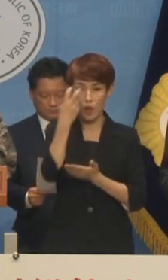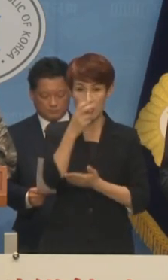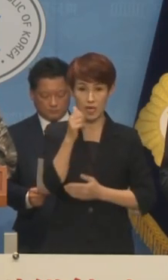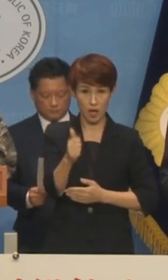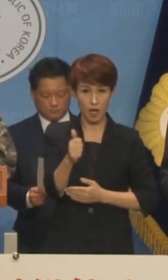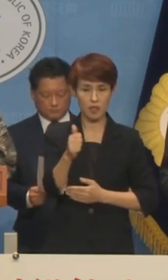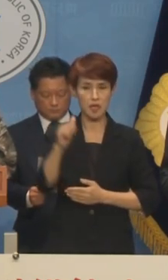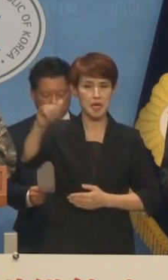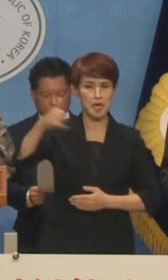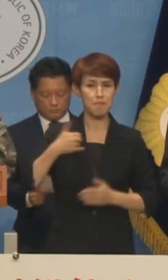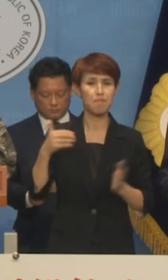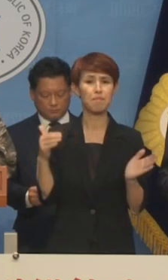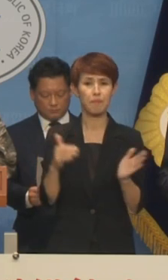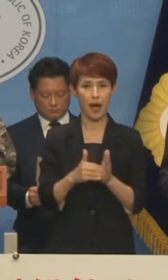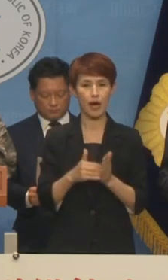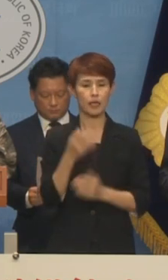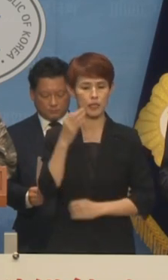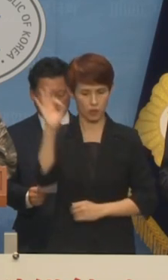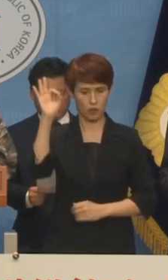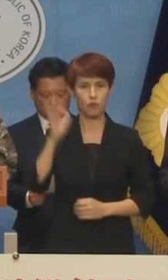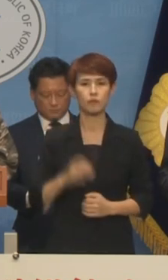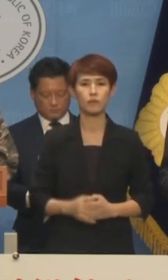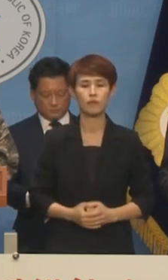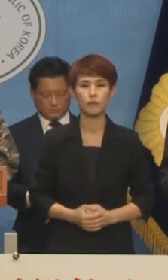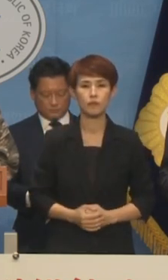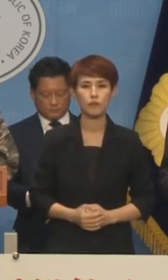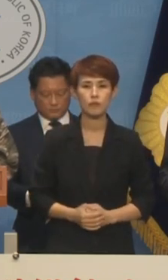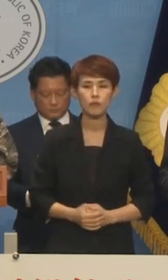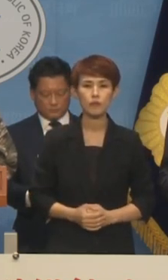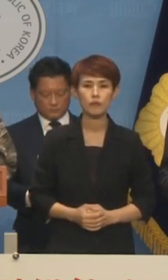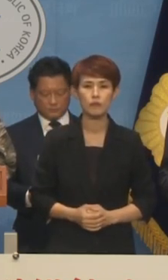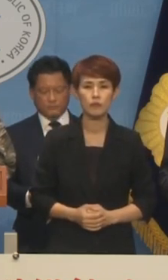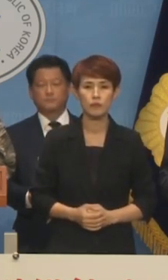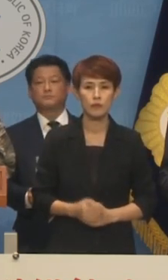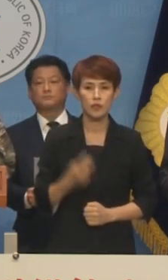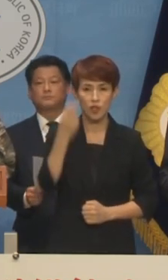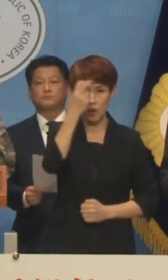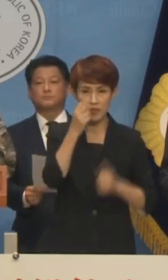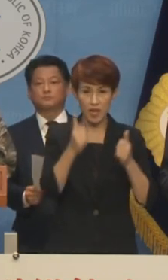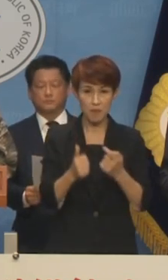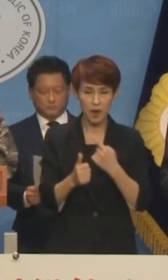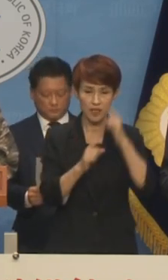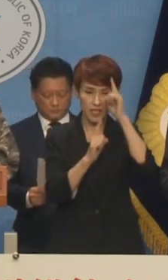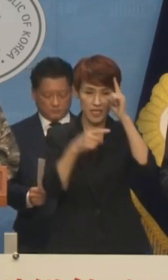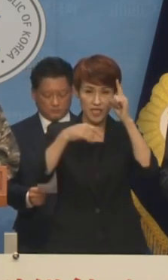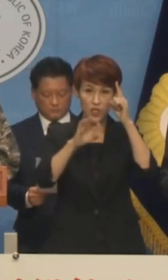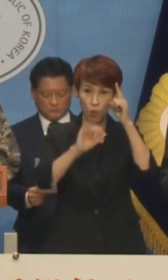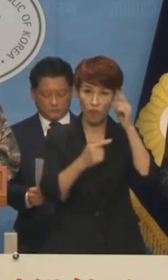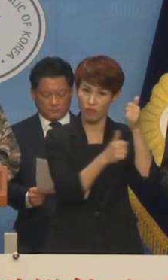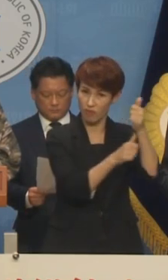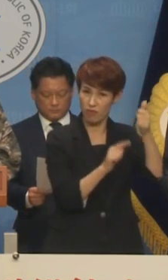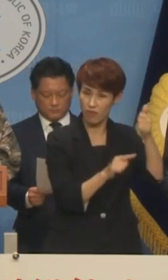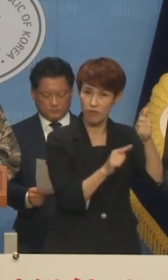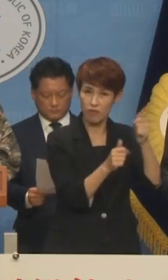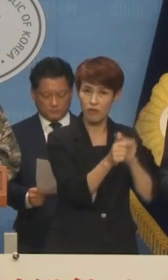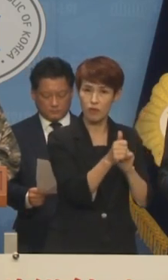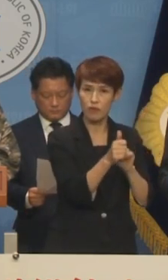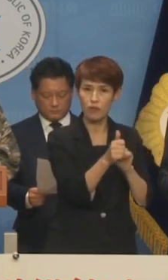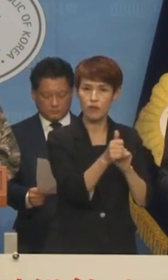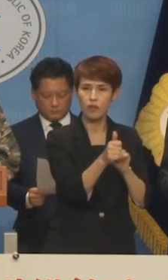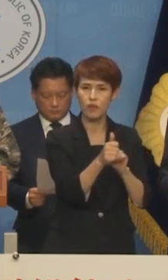법무관리관으로부터 연락을 받았다고 인정했습니다. 검사 출신인 이시원 공직기강 비서관은